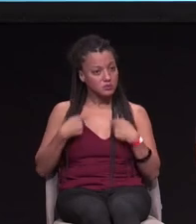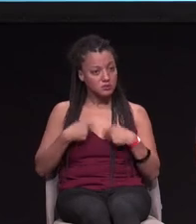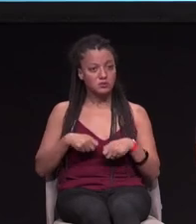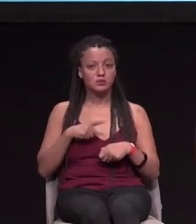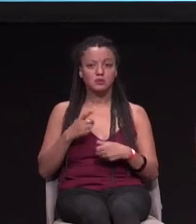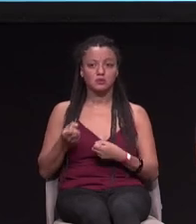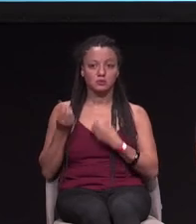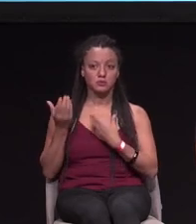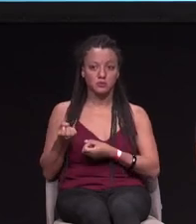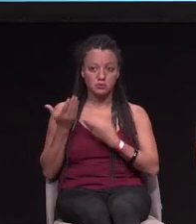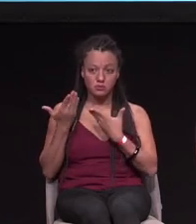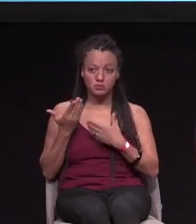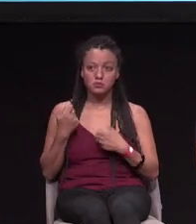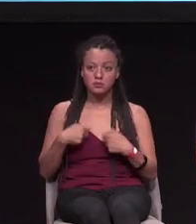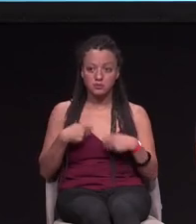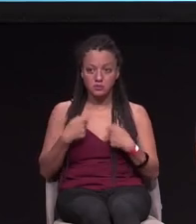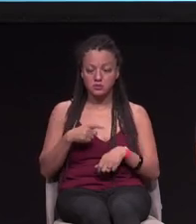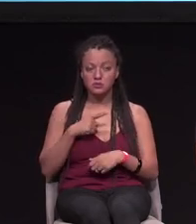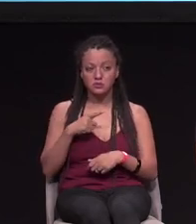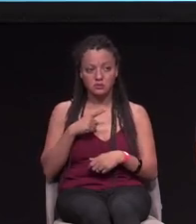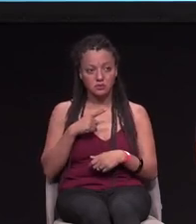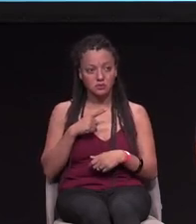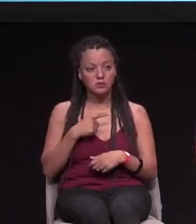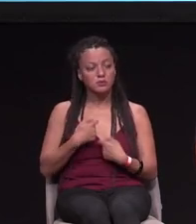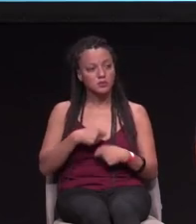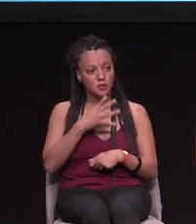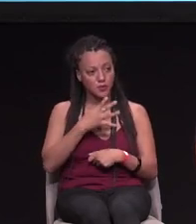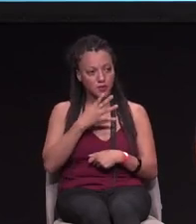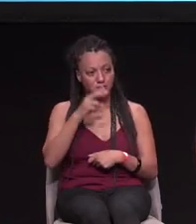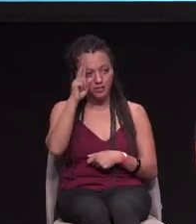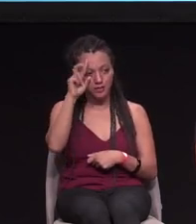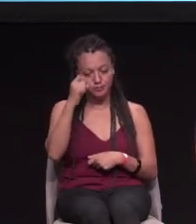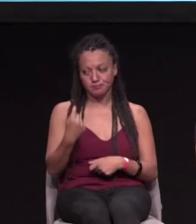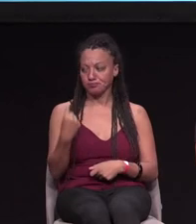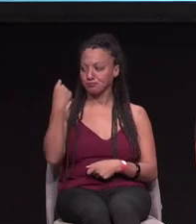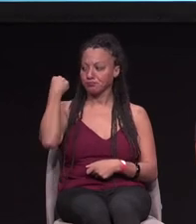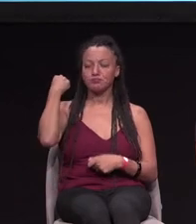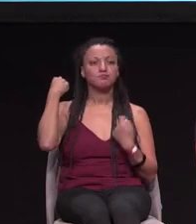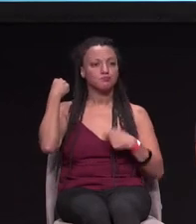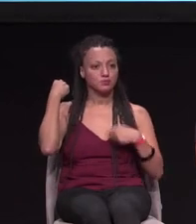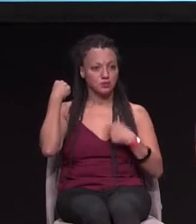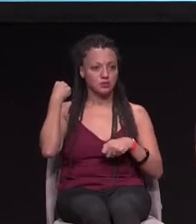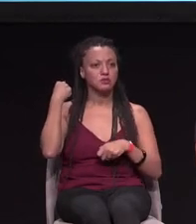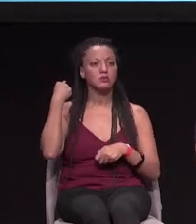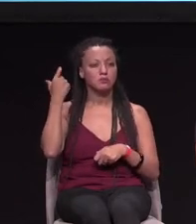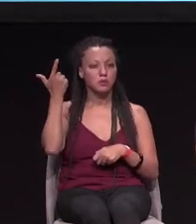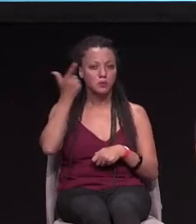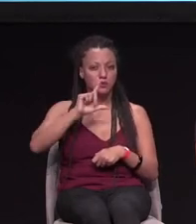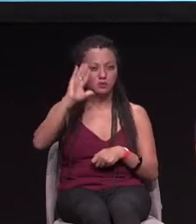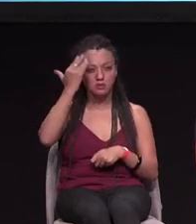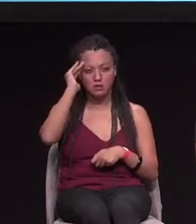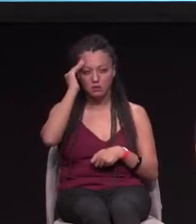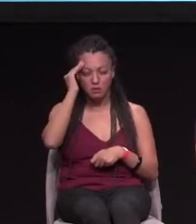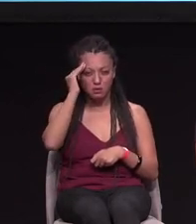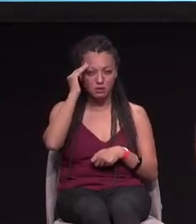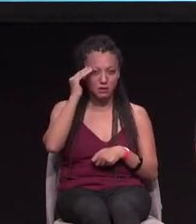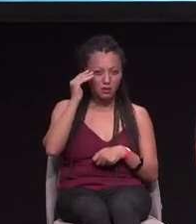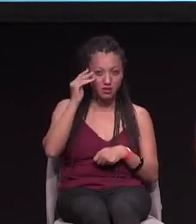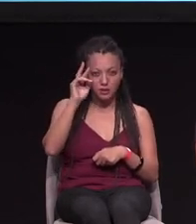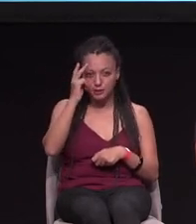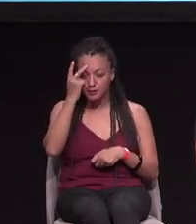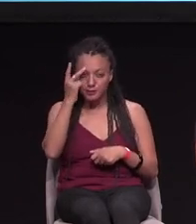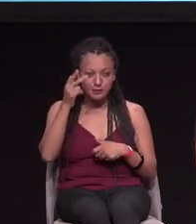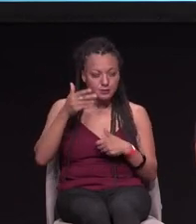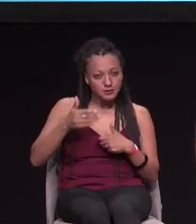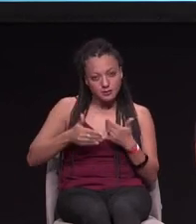né tem que conhecer a história pra poder interpretar e para poder ter um novo tem um novo